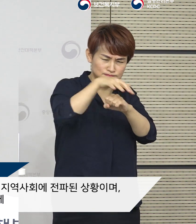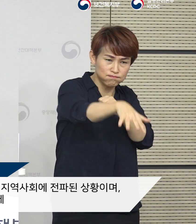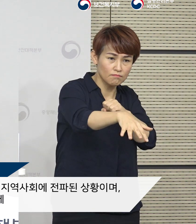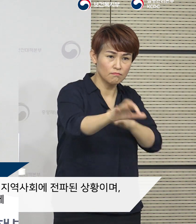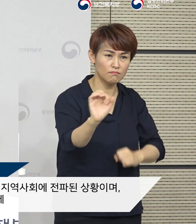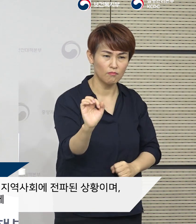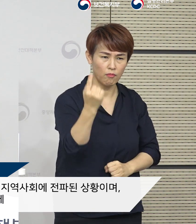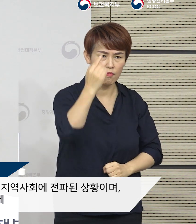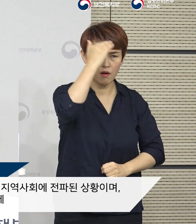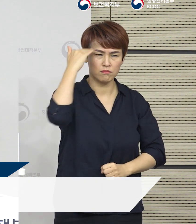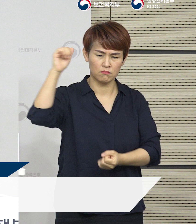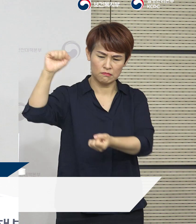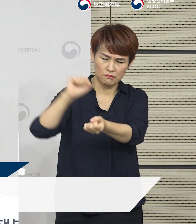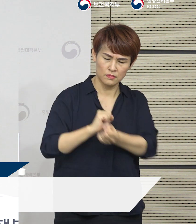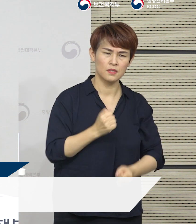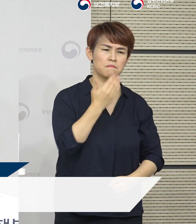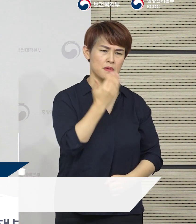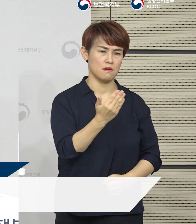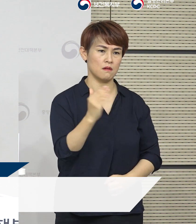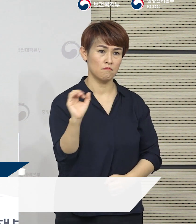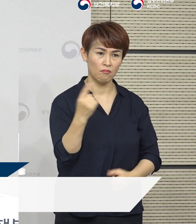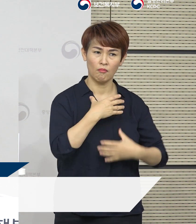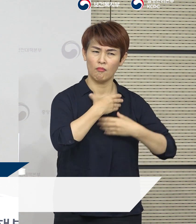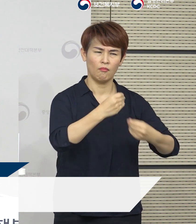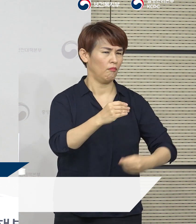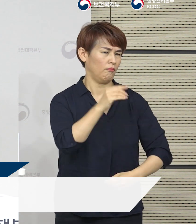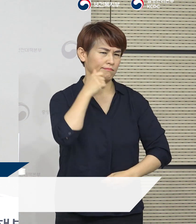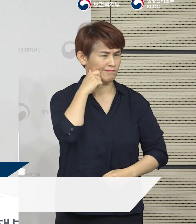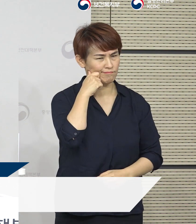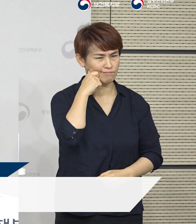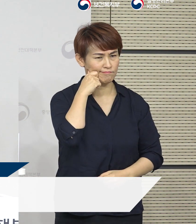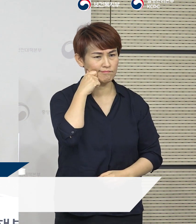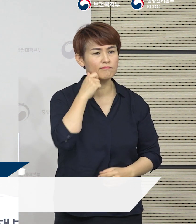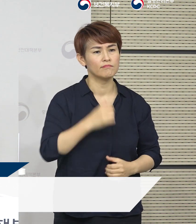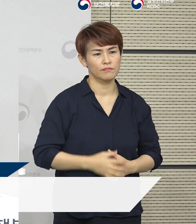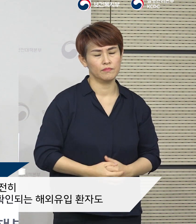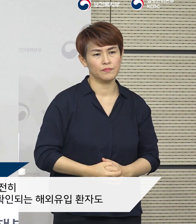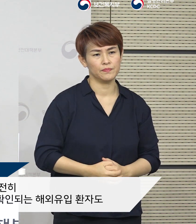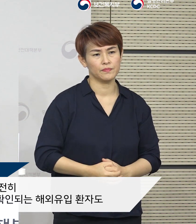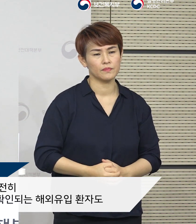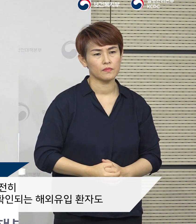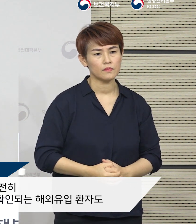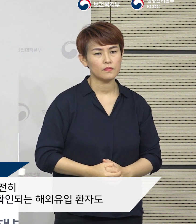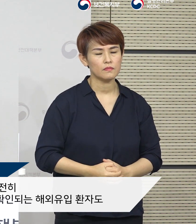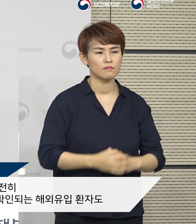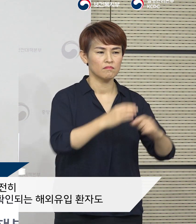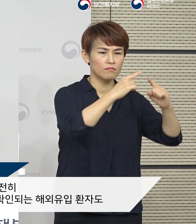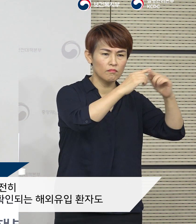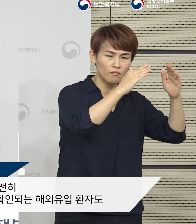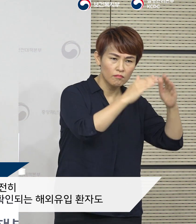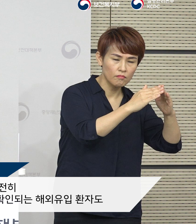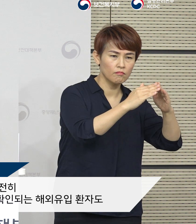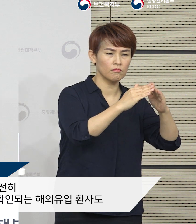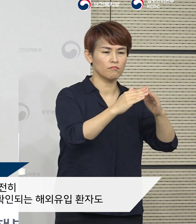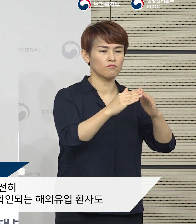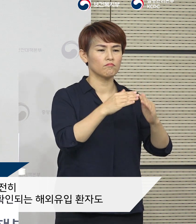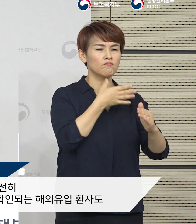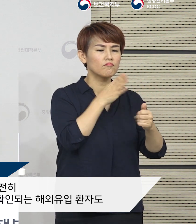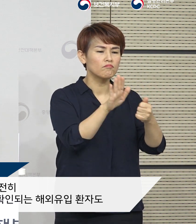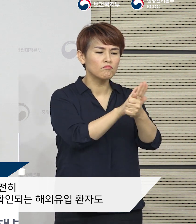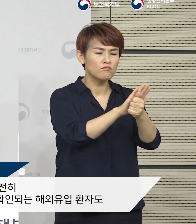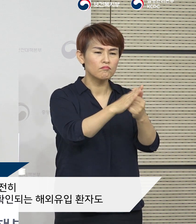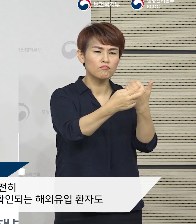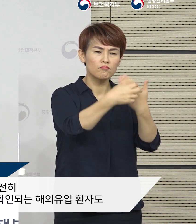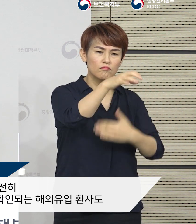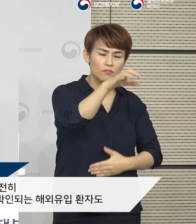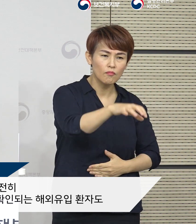국내 재유입이 가능하기에 안심할 사항이 아니라고 경고하고 있습니다. 교회, 요양병원 등